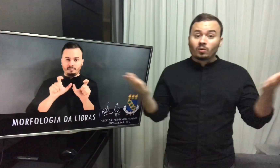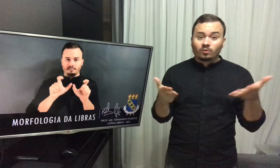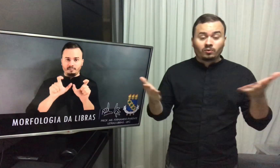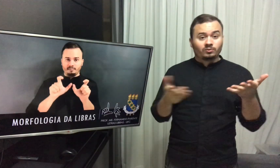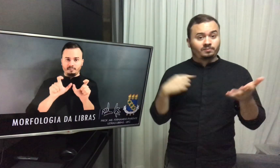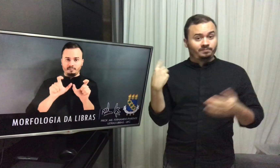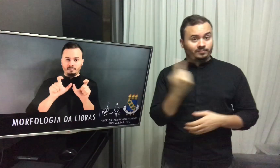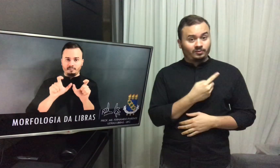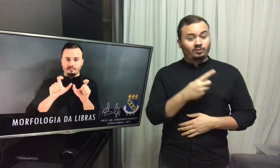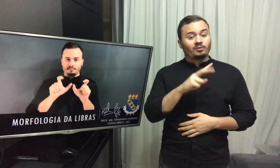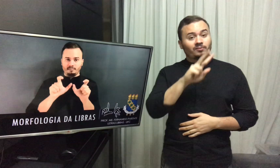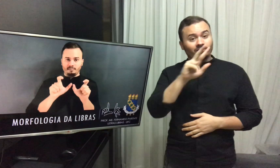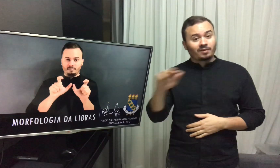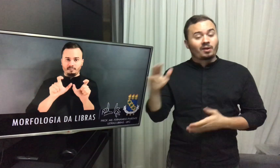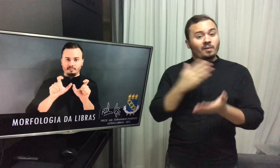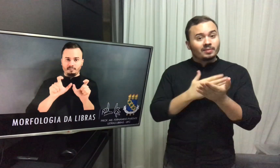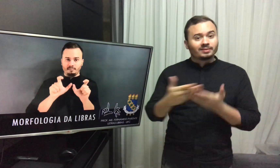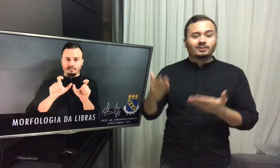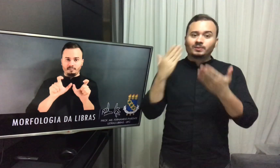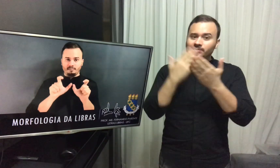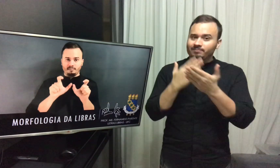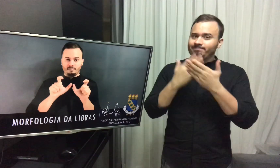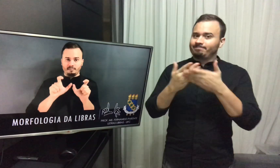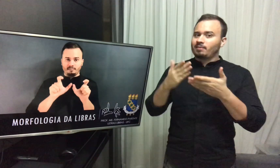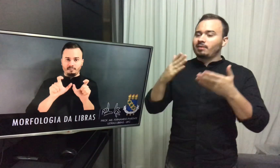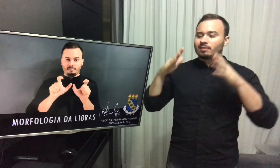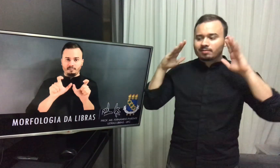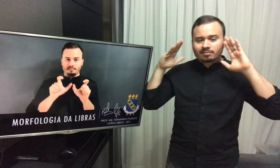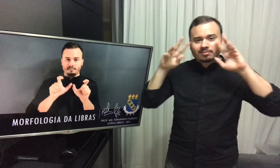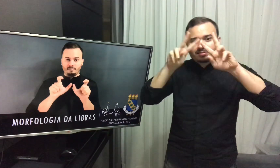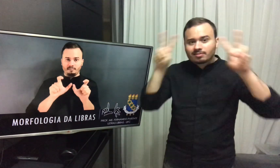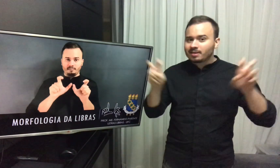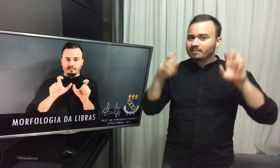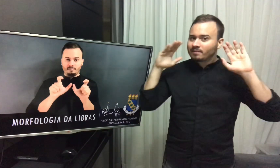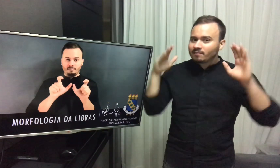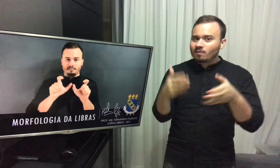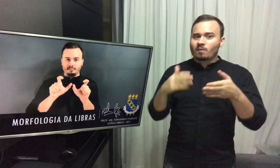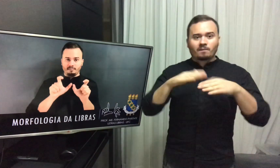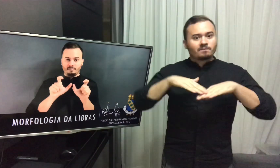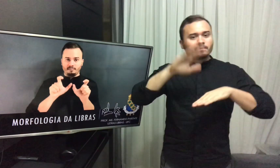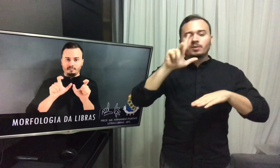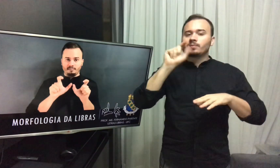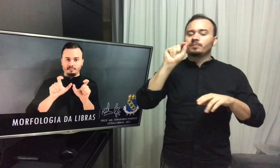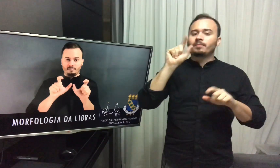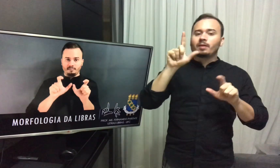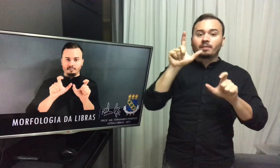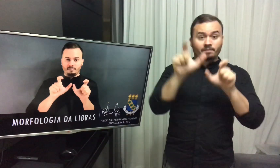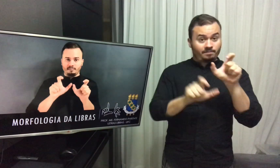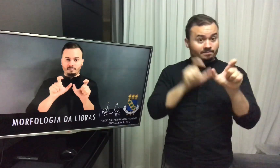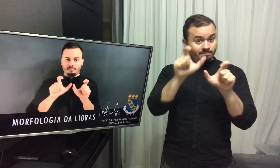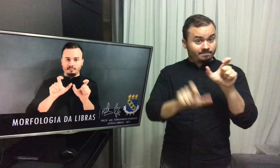Olá a todos, tudo bem? Hoje vamos dar início a mais uma aula e vamos tratar especificamente